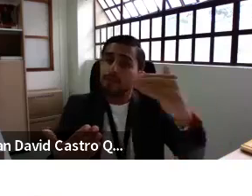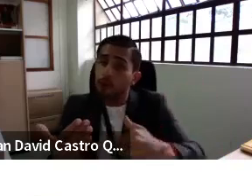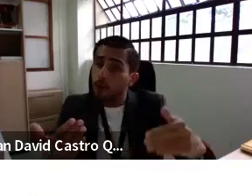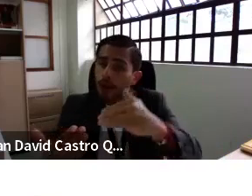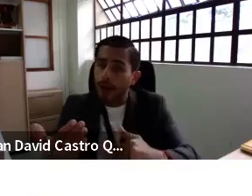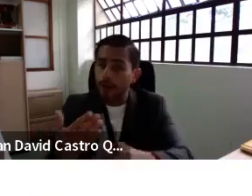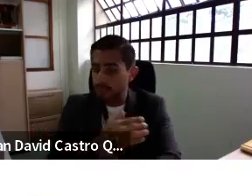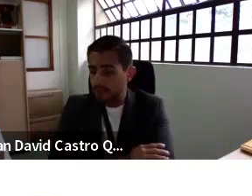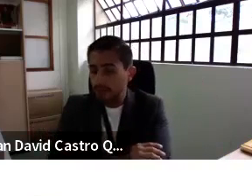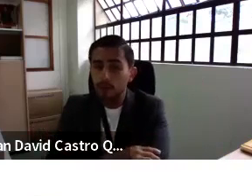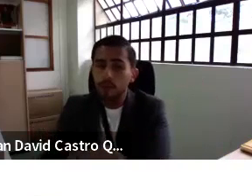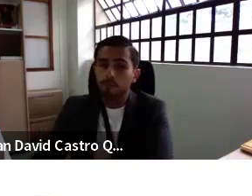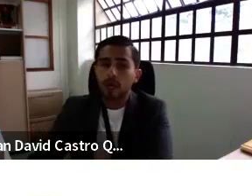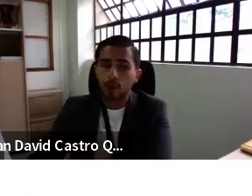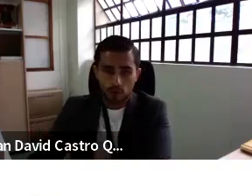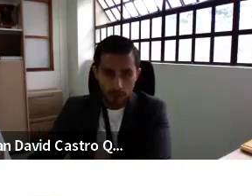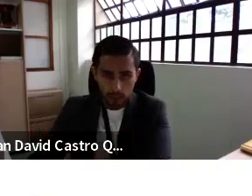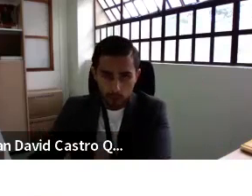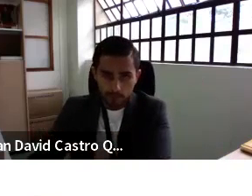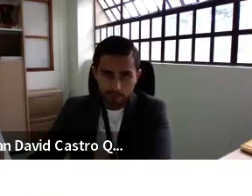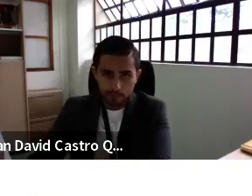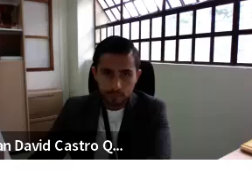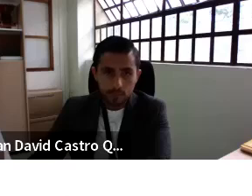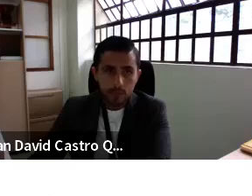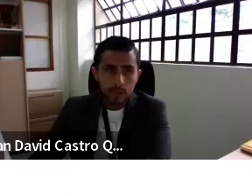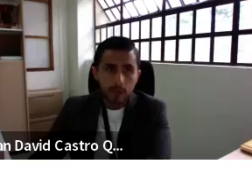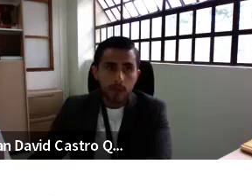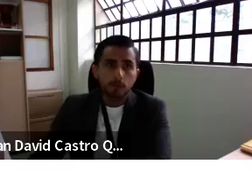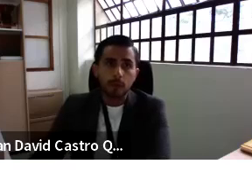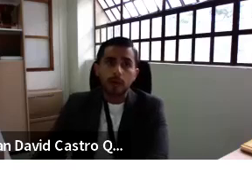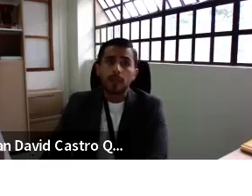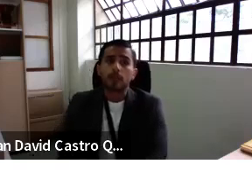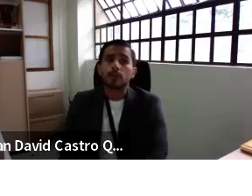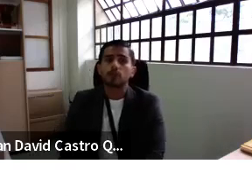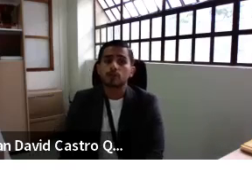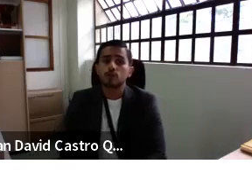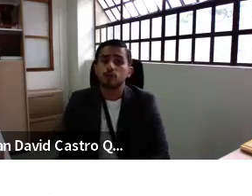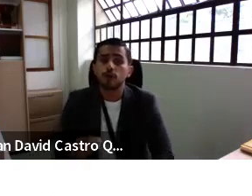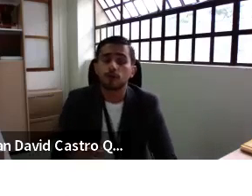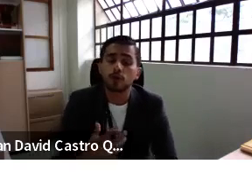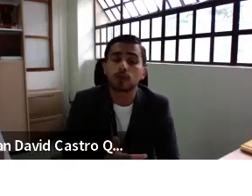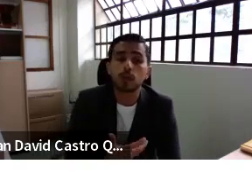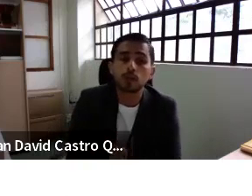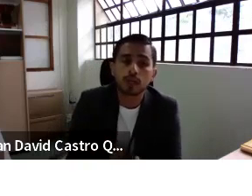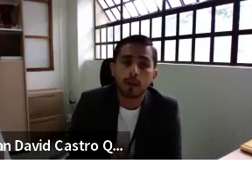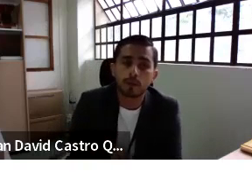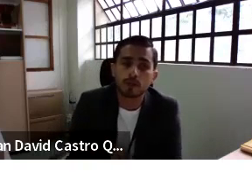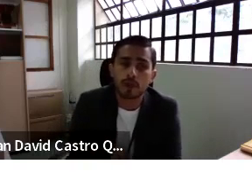flujo cada vez más efectivo de conocimiento muy bien lo anterior entonces contribuye a procesos de